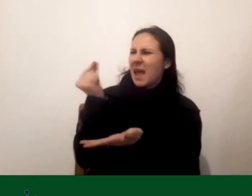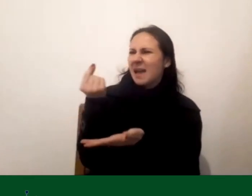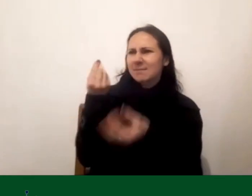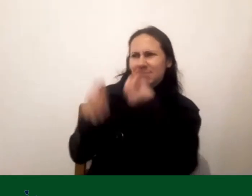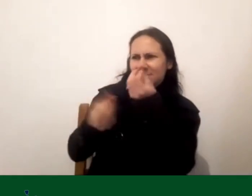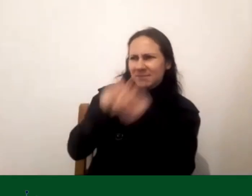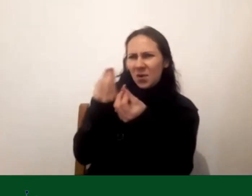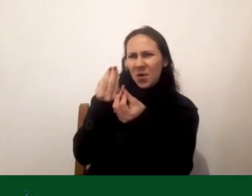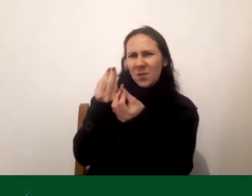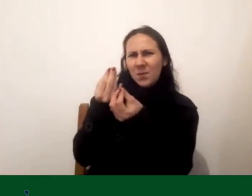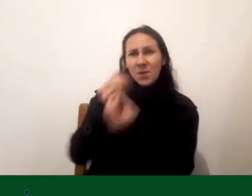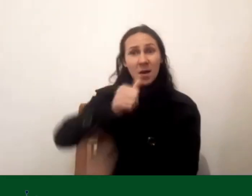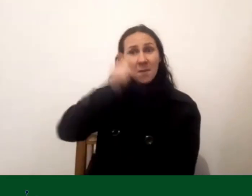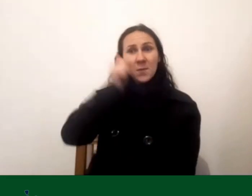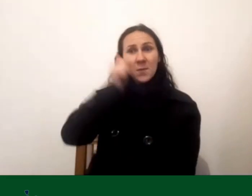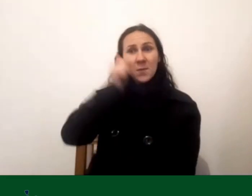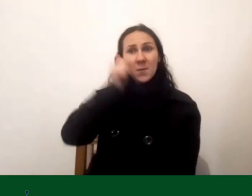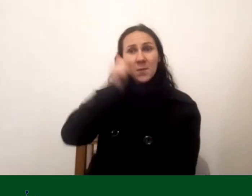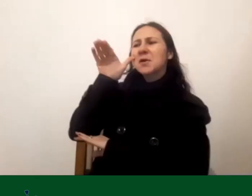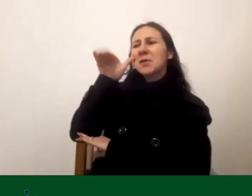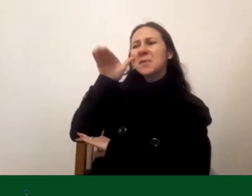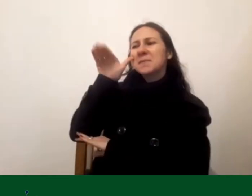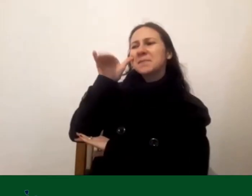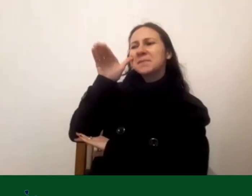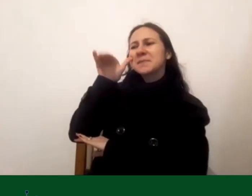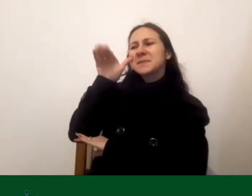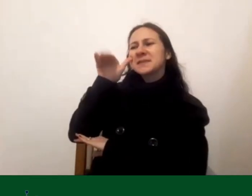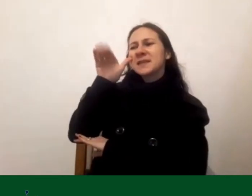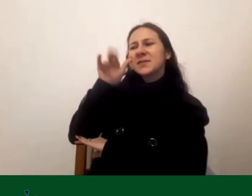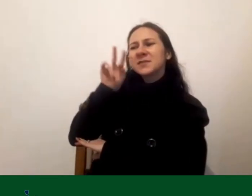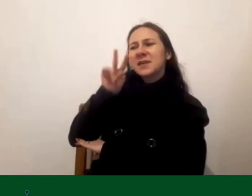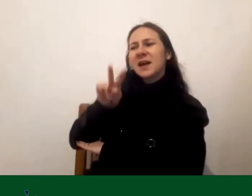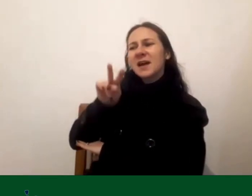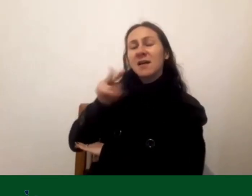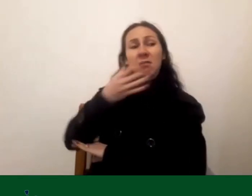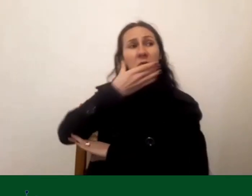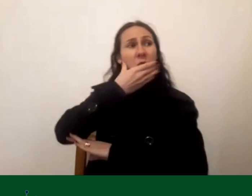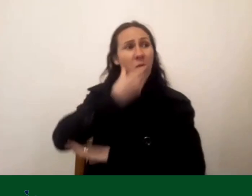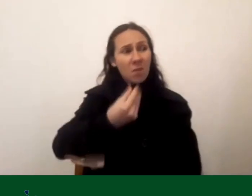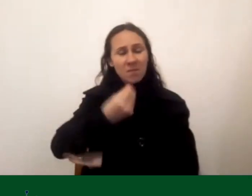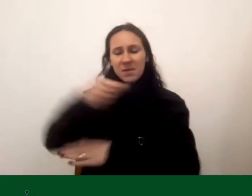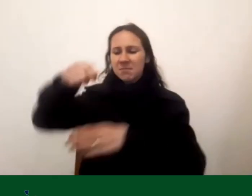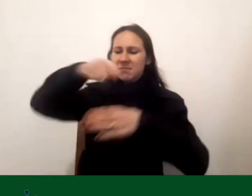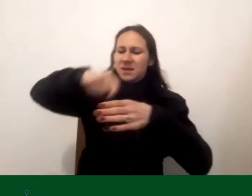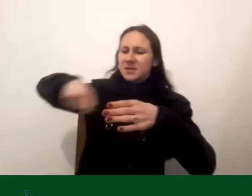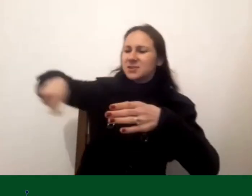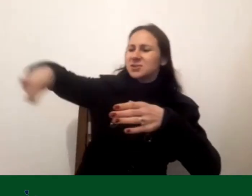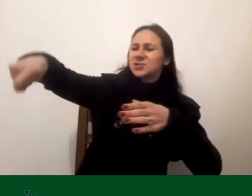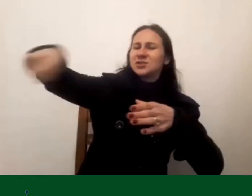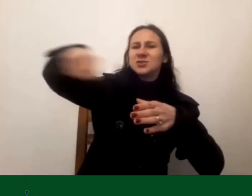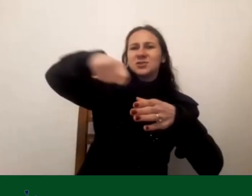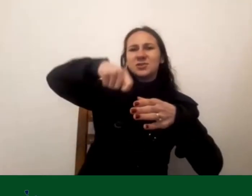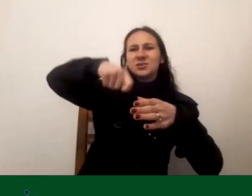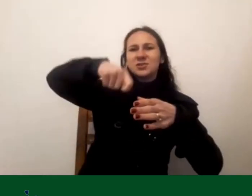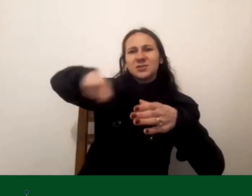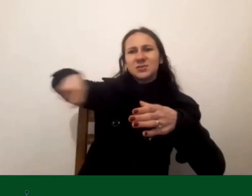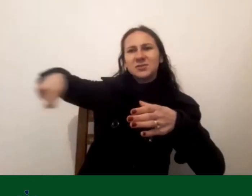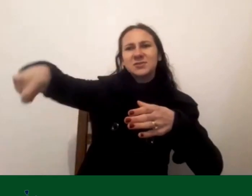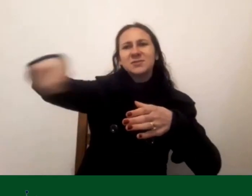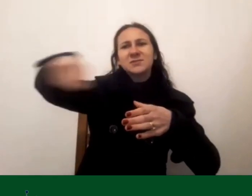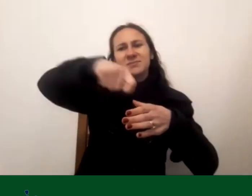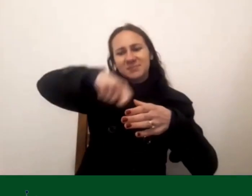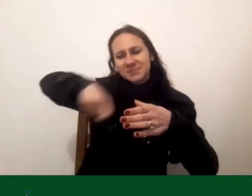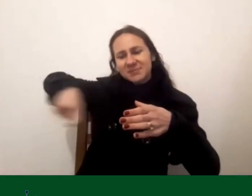ali, olhando ele, enquanto ele mexia a água com o prego dentro